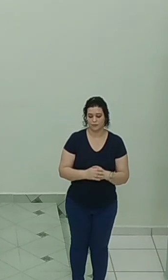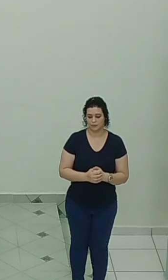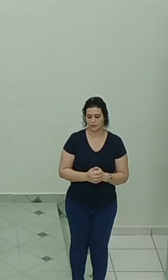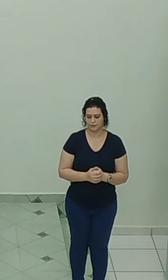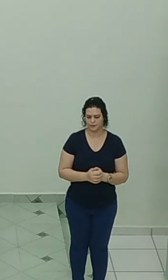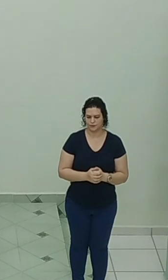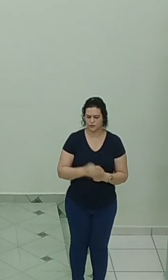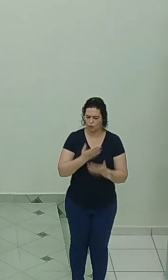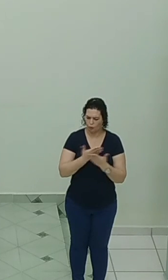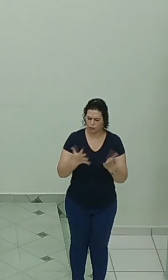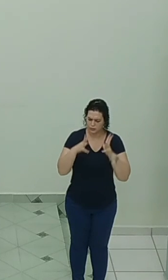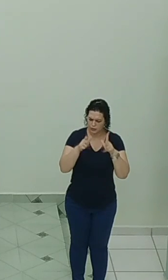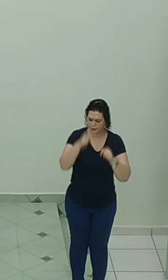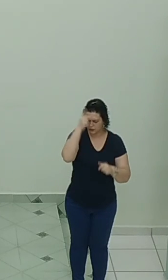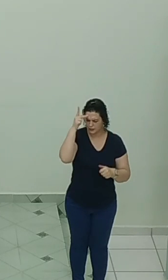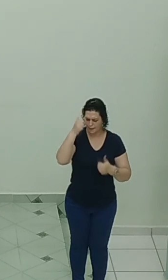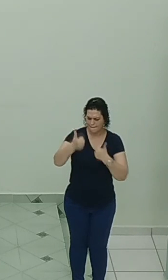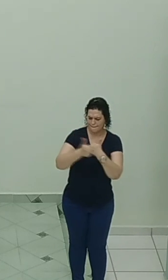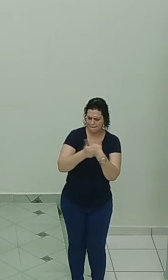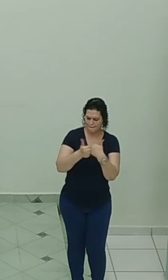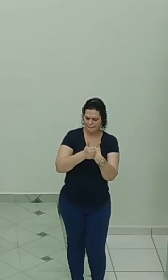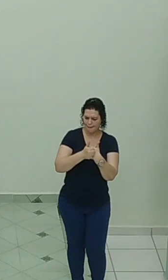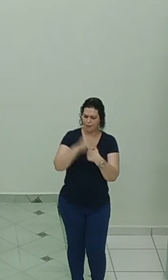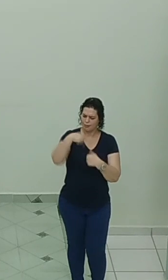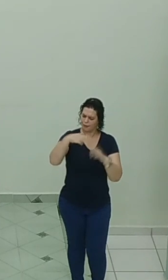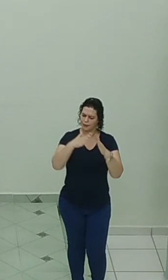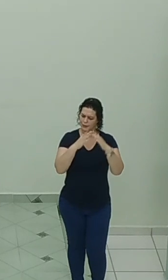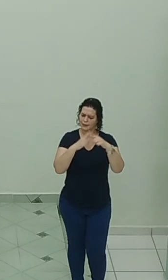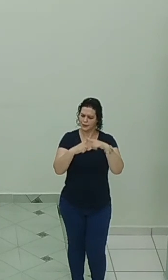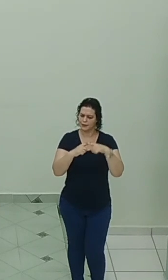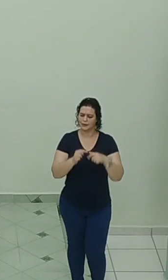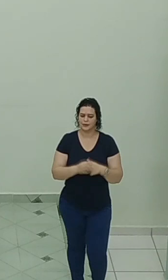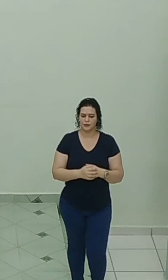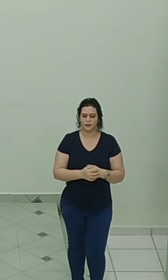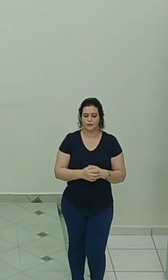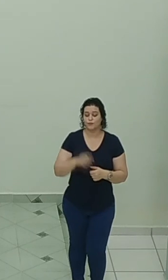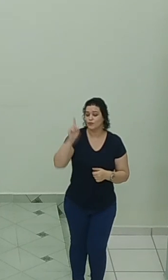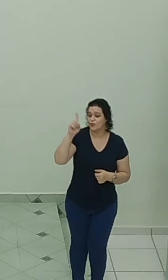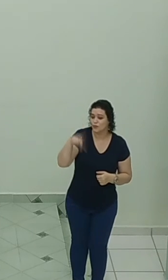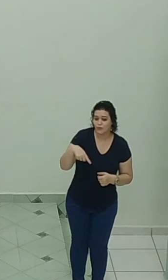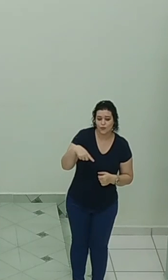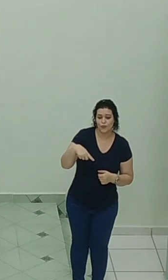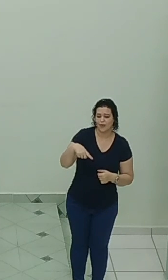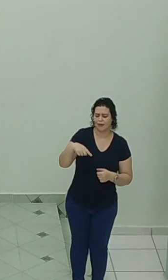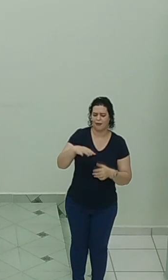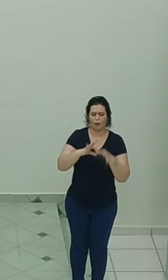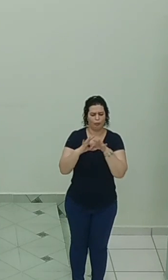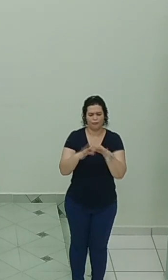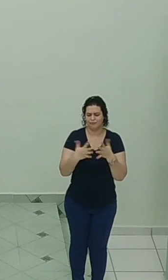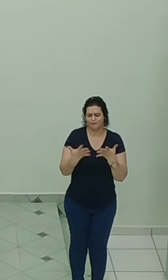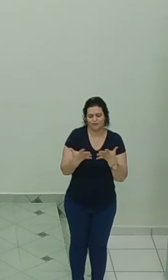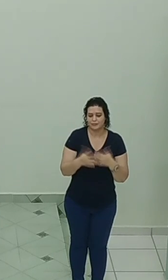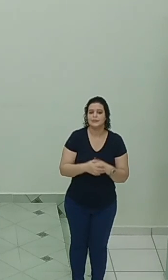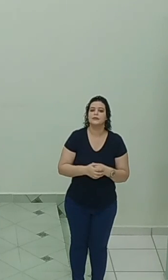você que mora nas proximidades de São Bernardo, próximo da igreja, e não é membro de nenhuma comunidade ou desta comunidade,